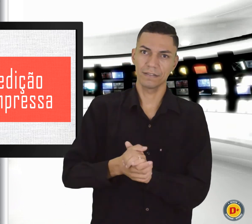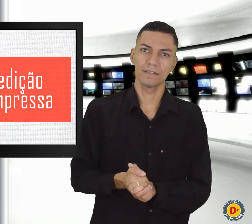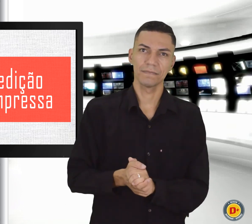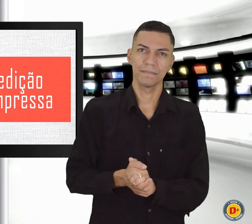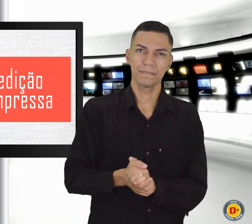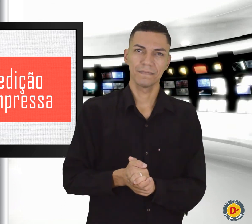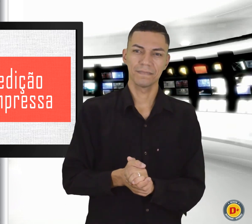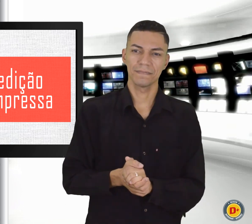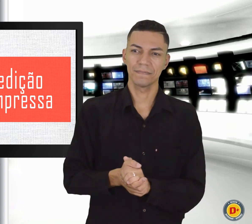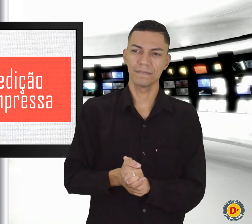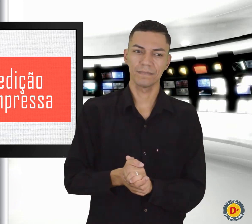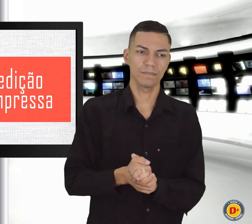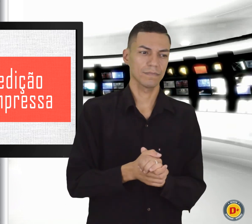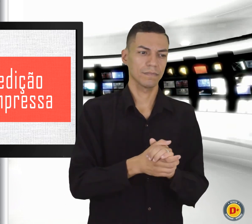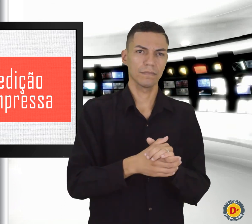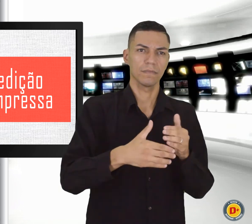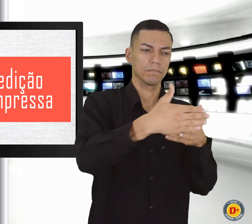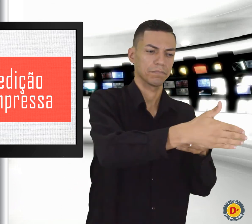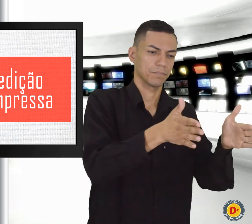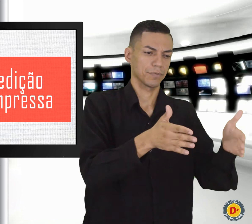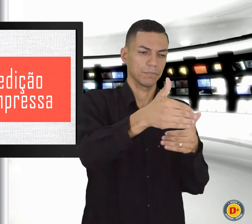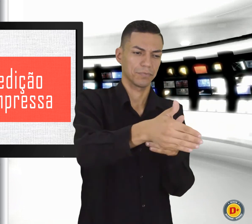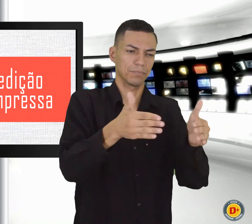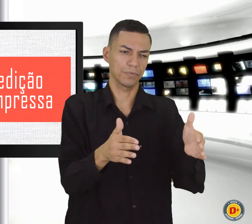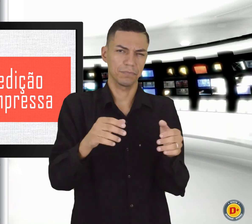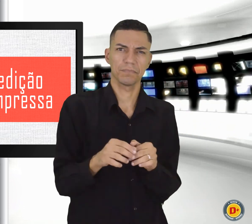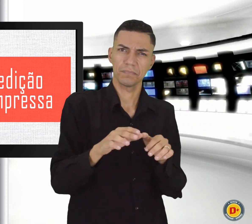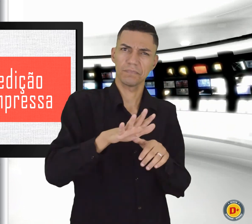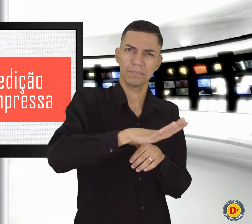intersetorial das políticas públicas. 7.